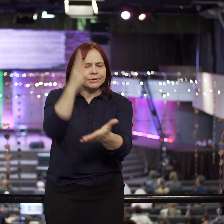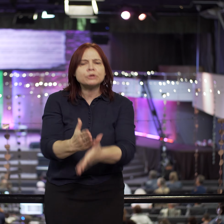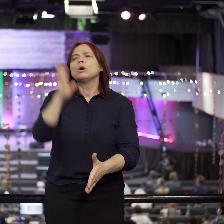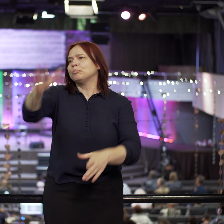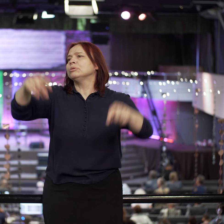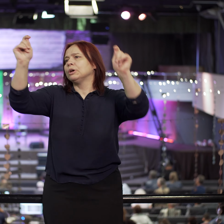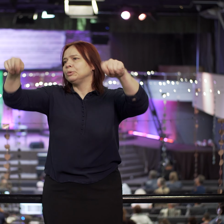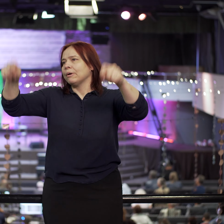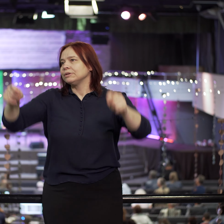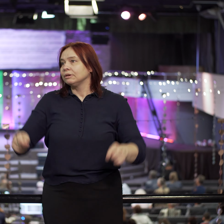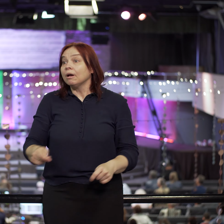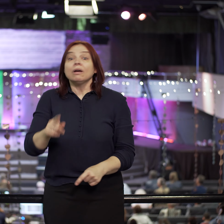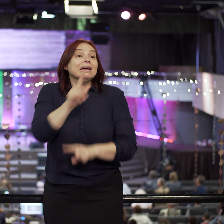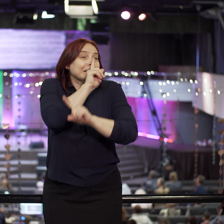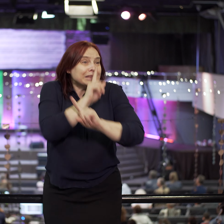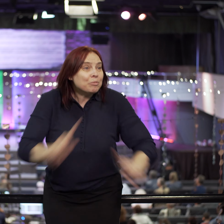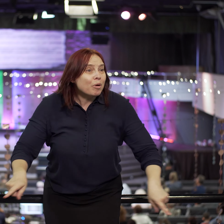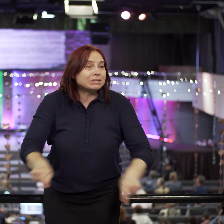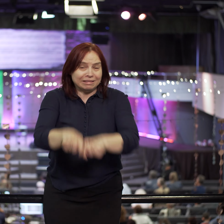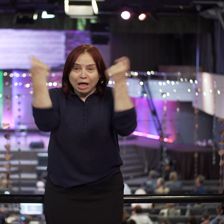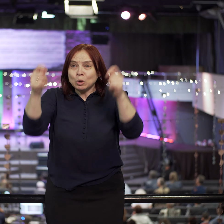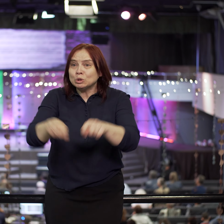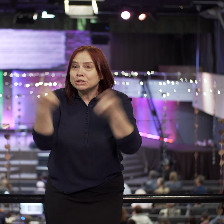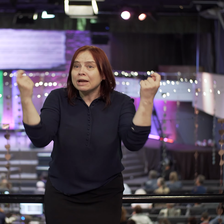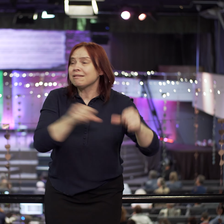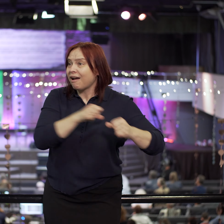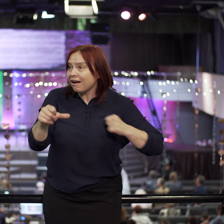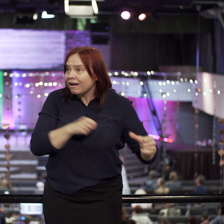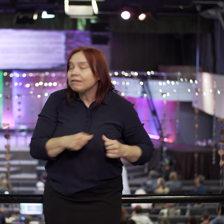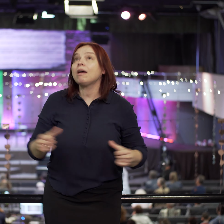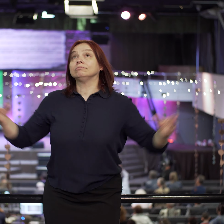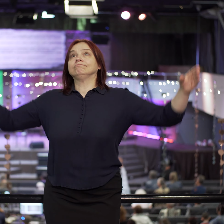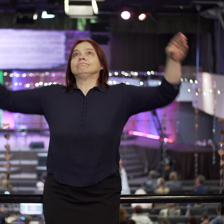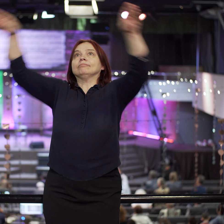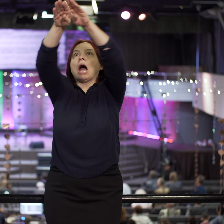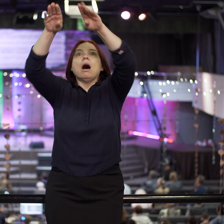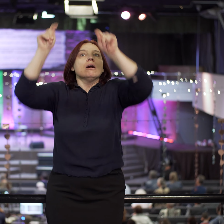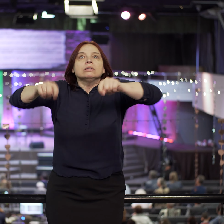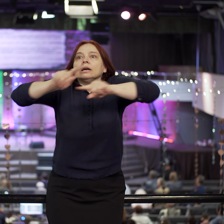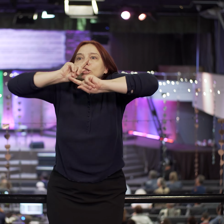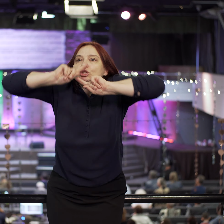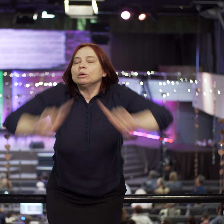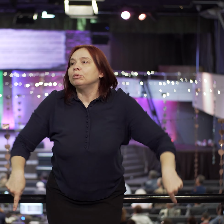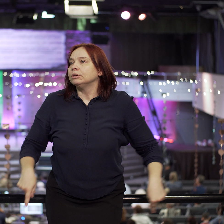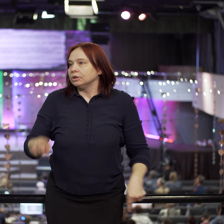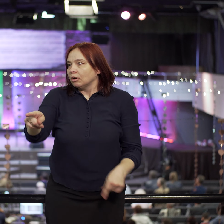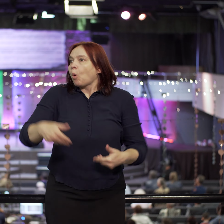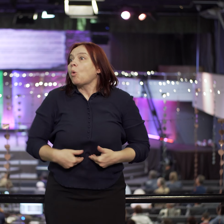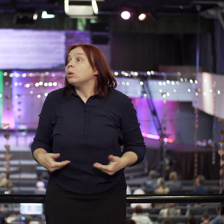будет определяющим, будет ли в вашей стране благословение или будет в вашей стране